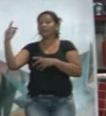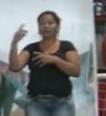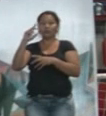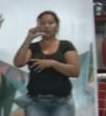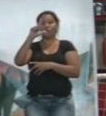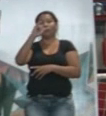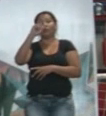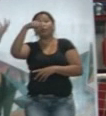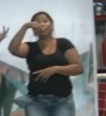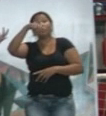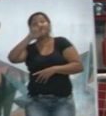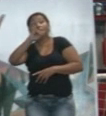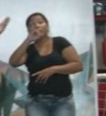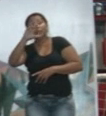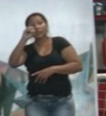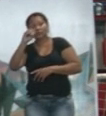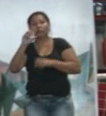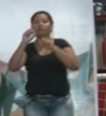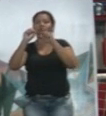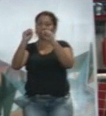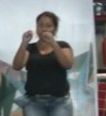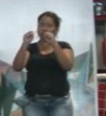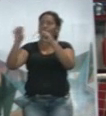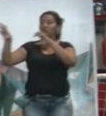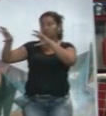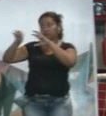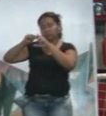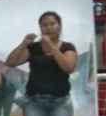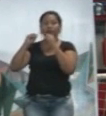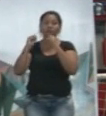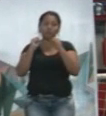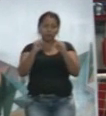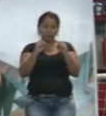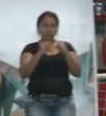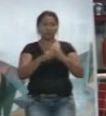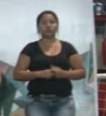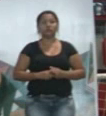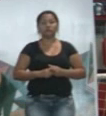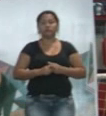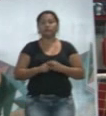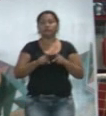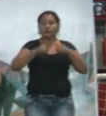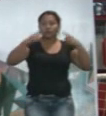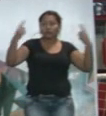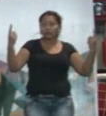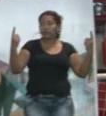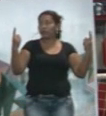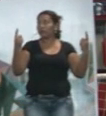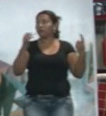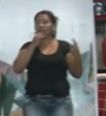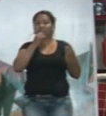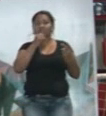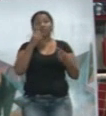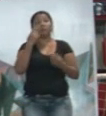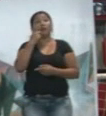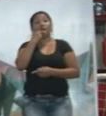com os líquidos que são expelidos de mim, aí eu posso contaminar. Ok? Estão dizendo aí que chegou no